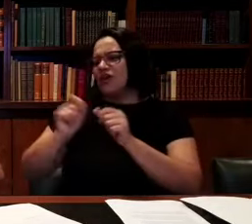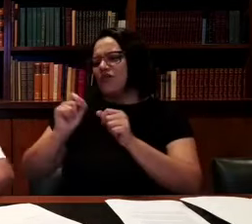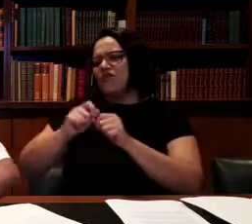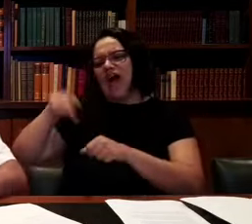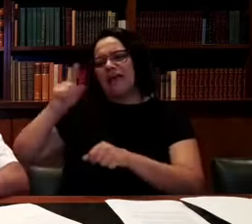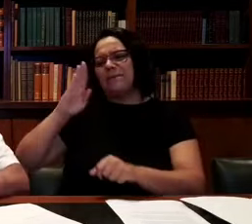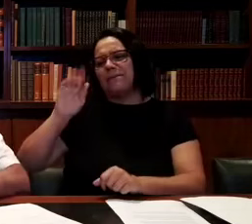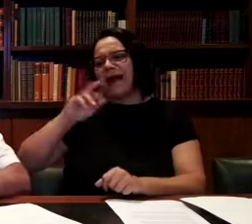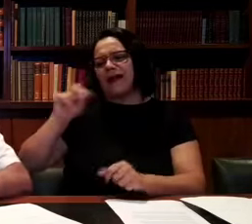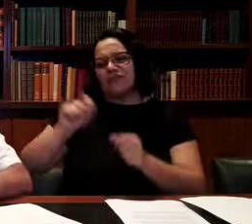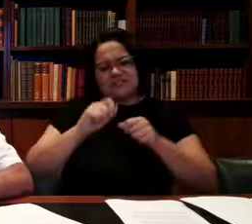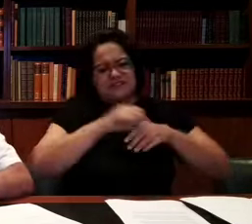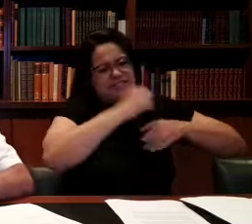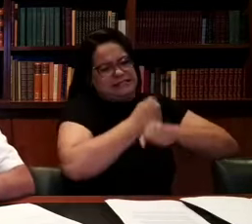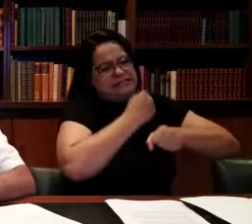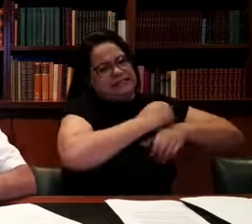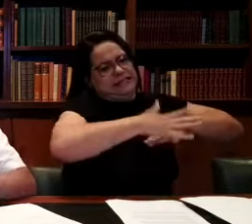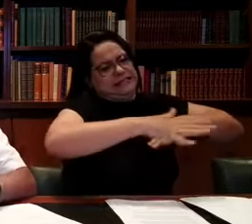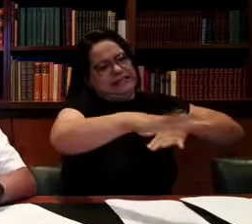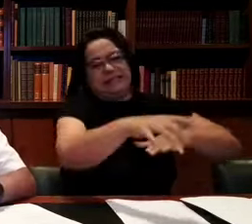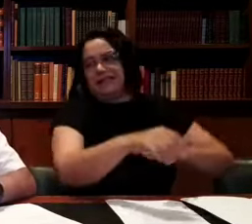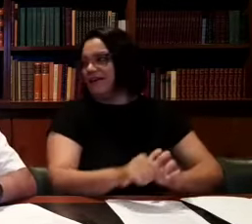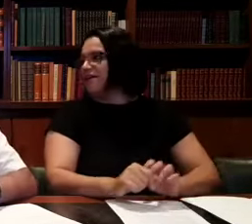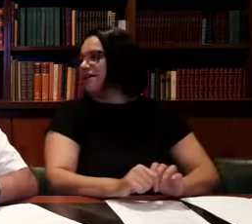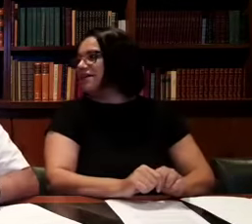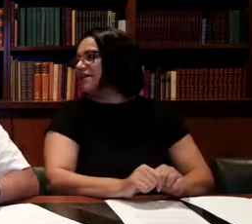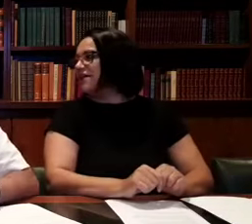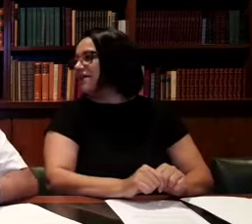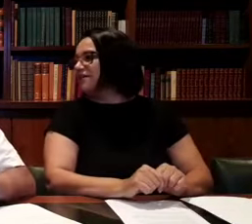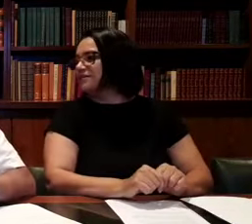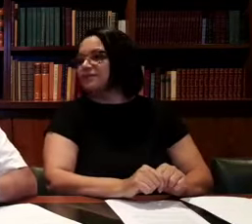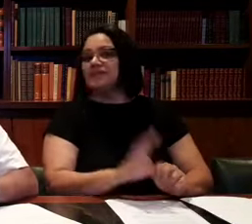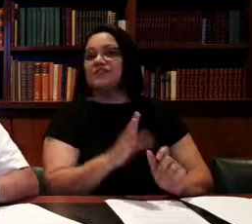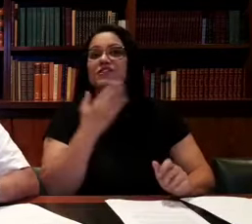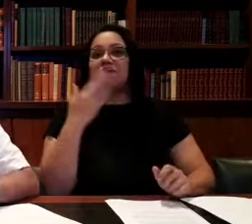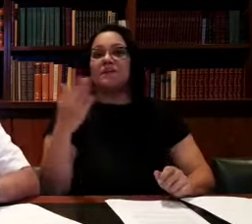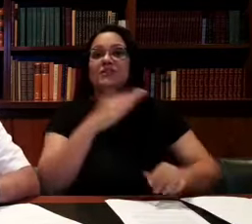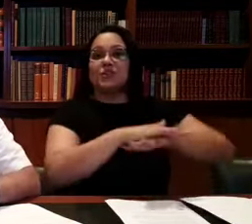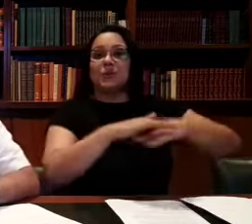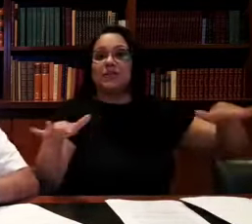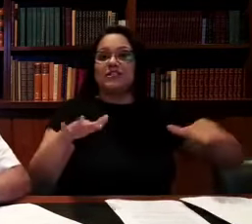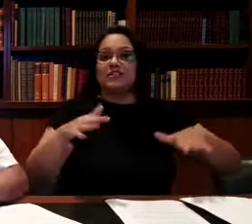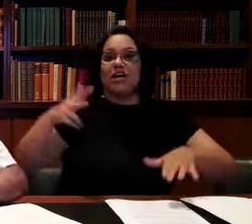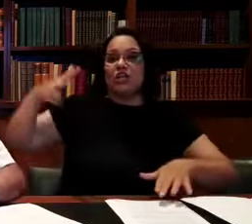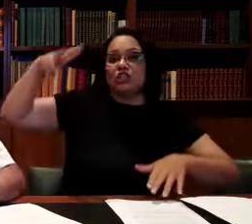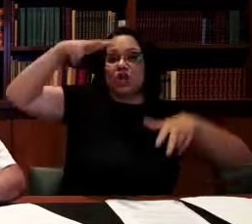dá não é uma peça de Drone aqui na Alvorada